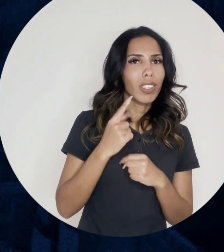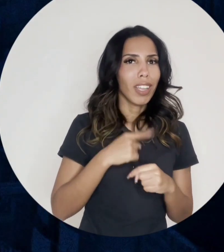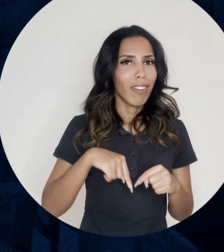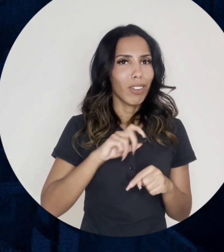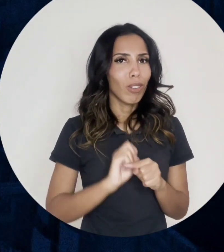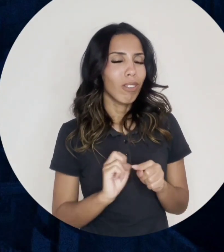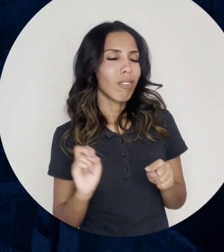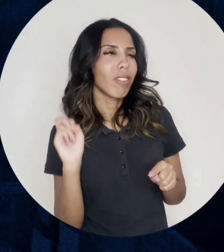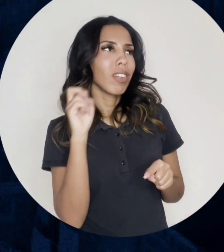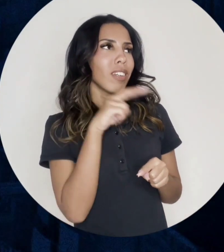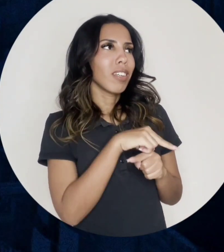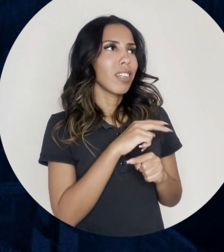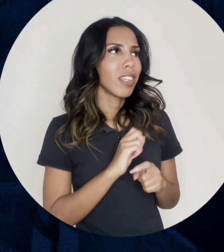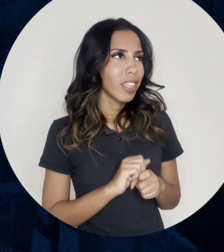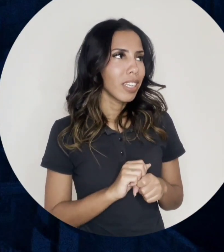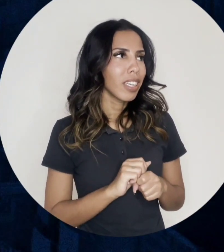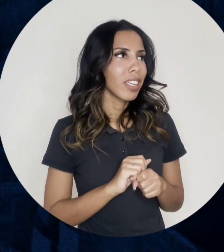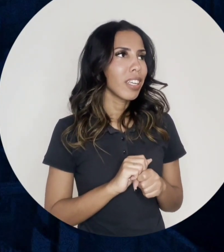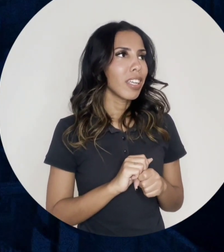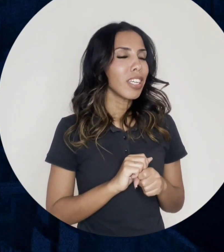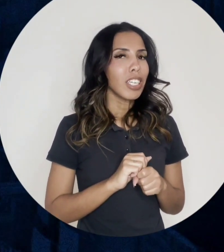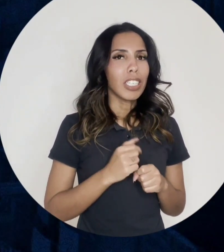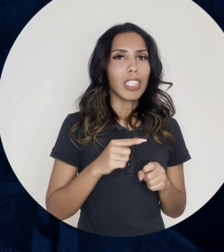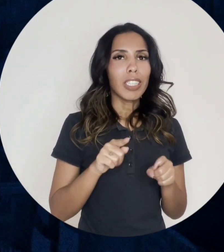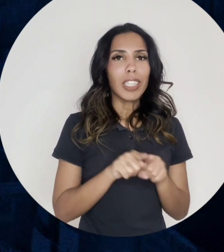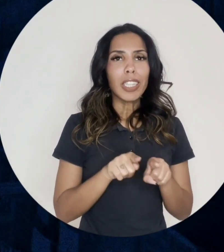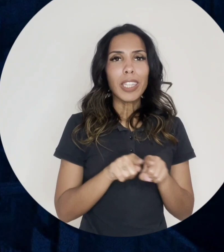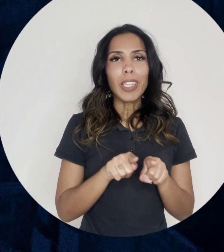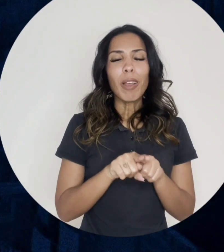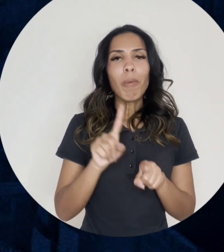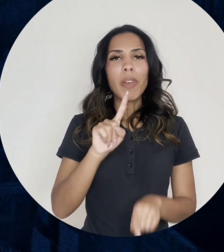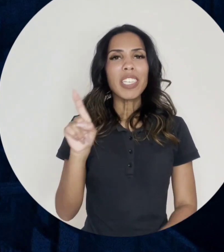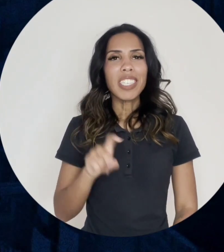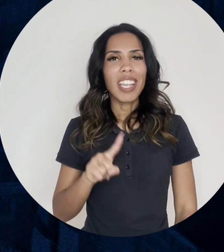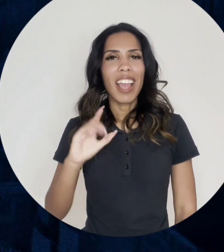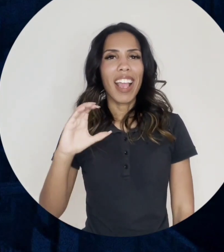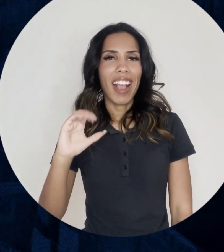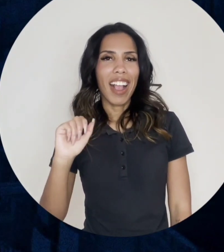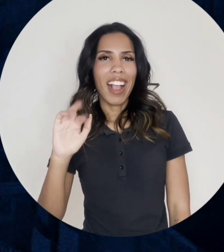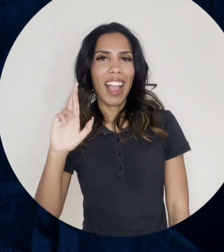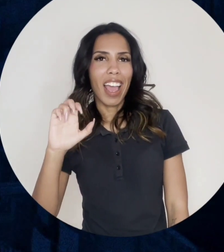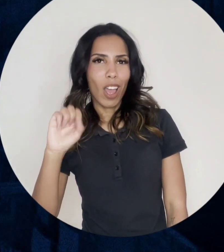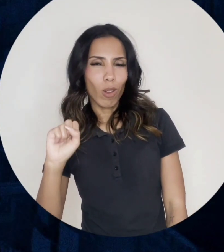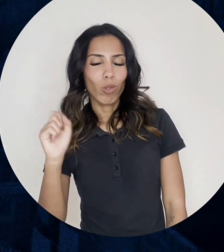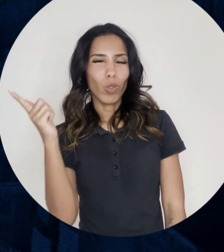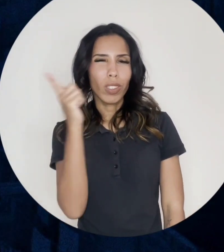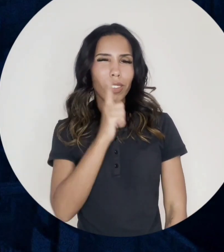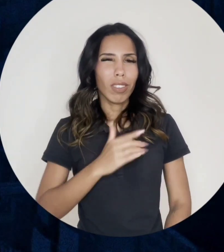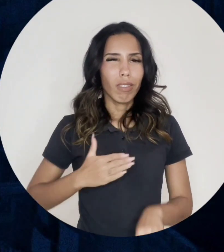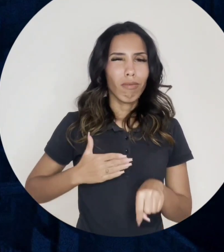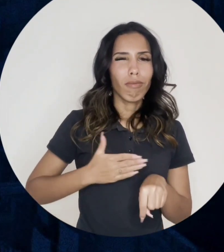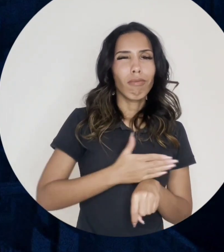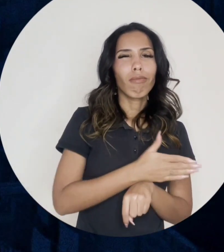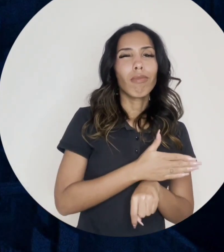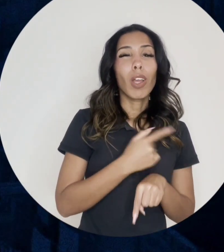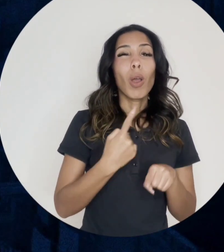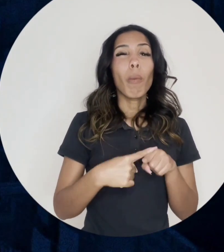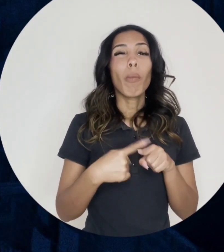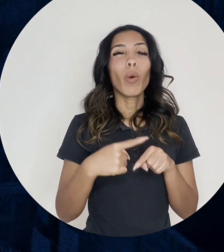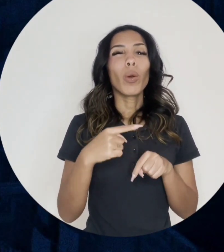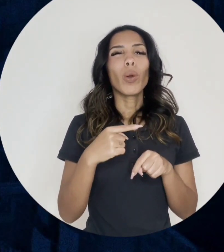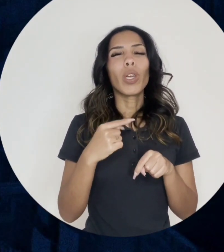gente se colava com alguém, tipo o Zé Carlos Chupeta, ele conseguia entrar porque ele tinha uma